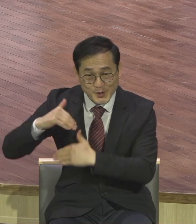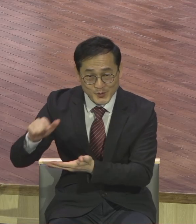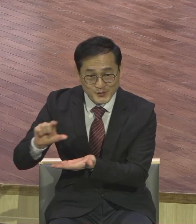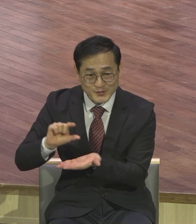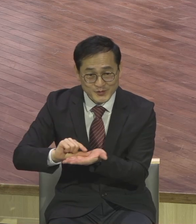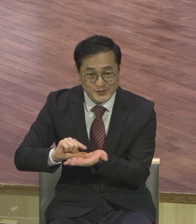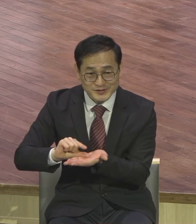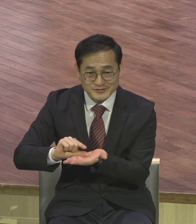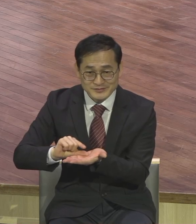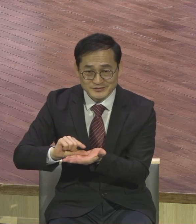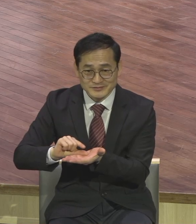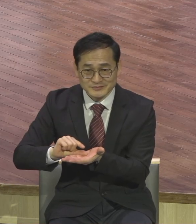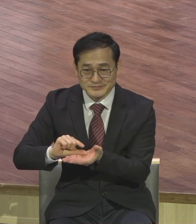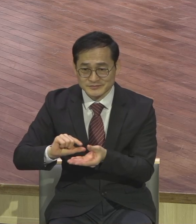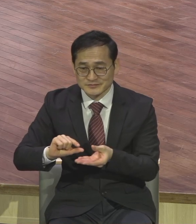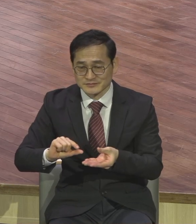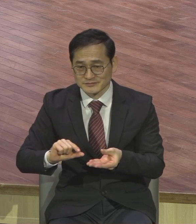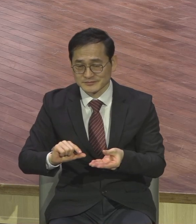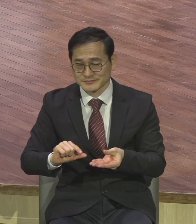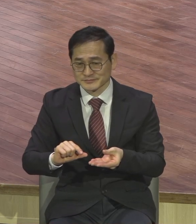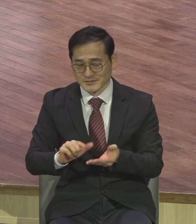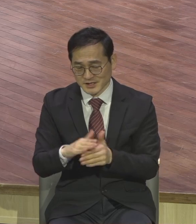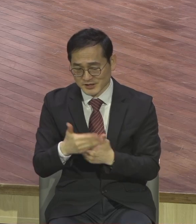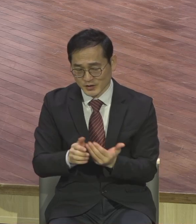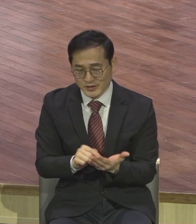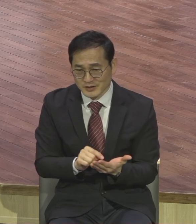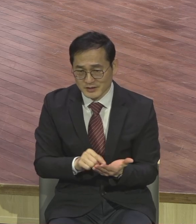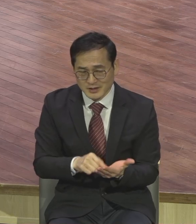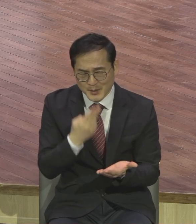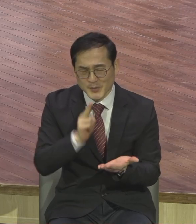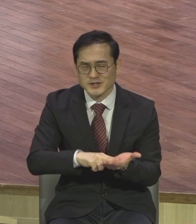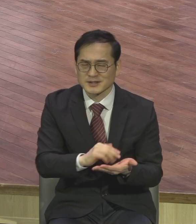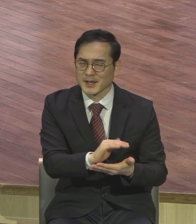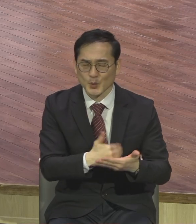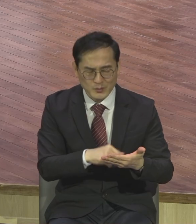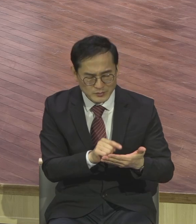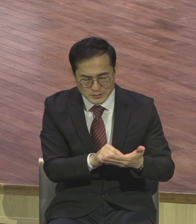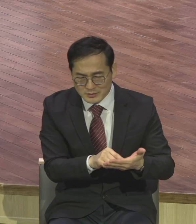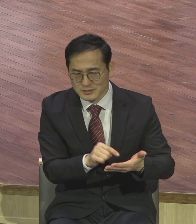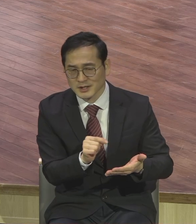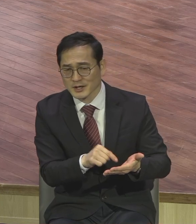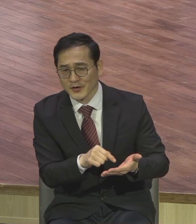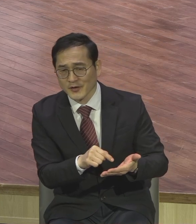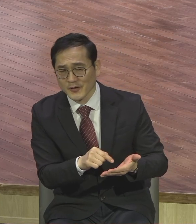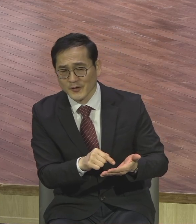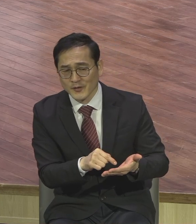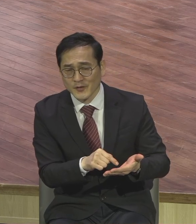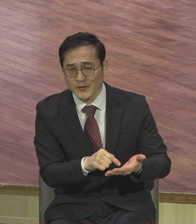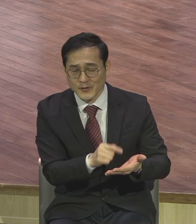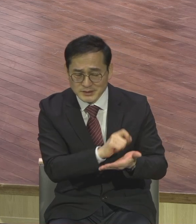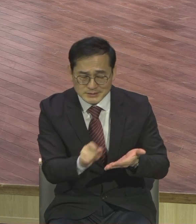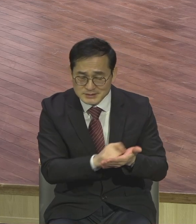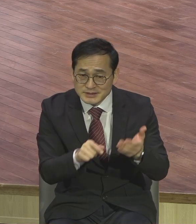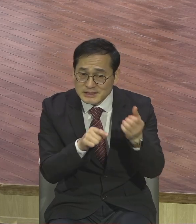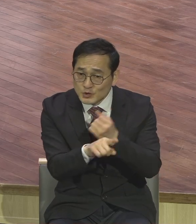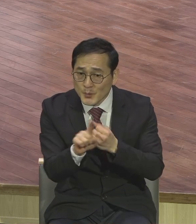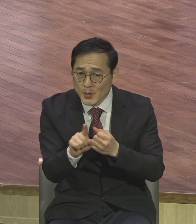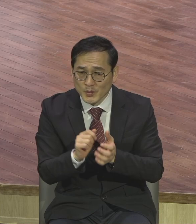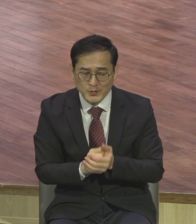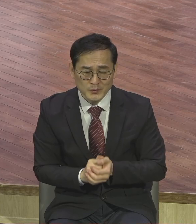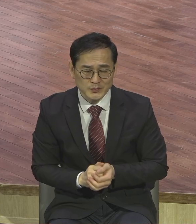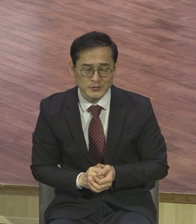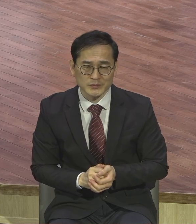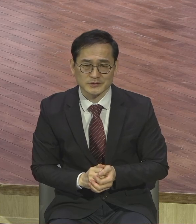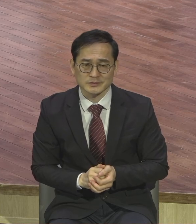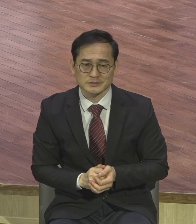뭐냐? 바울이 자신의 상황 가운데 어떤 상황이 되더라도 바울은